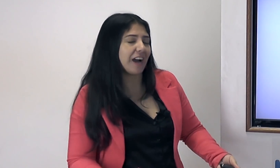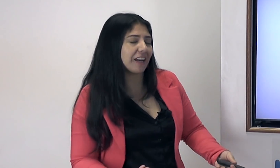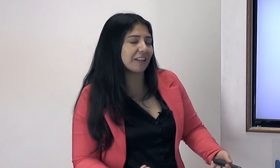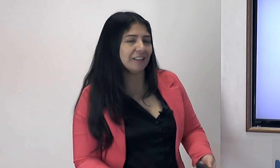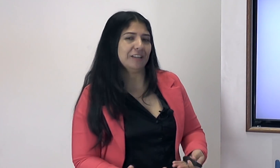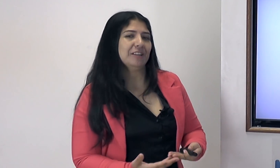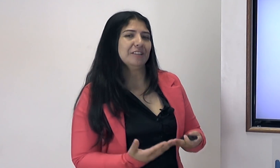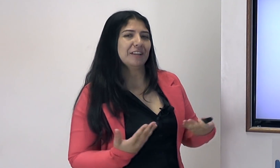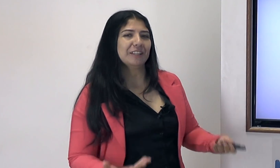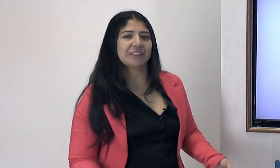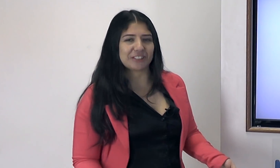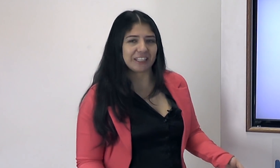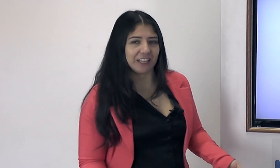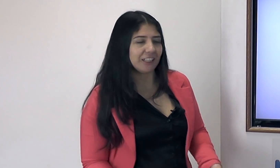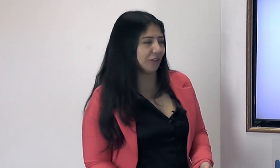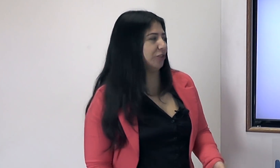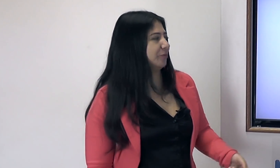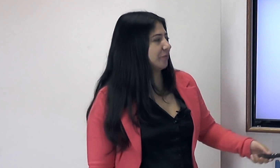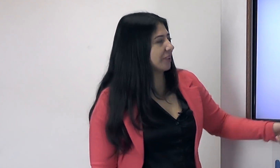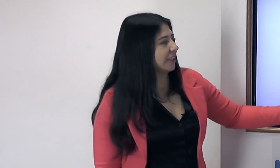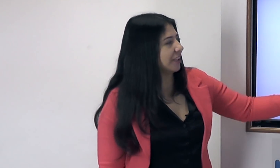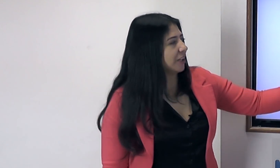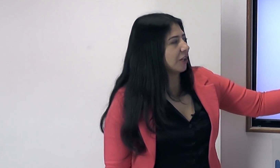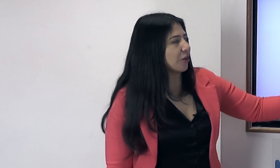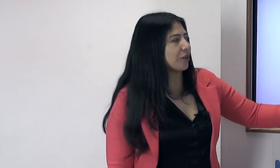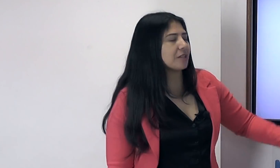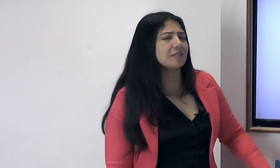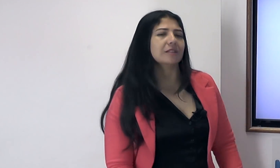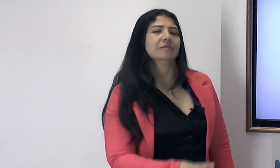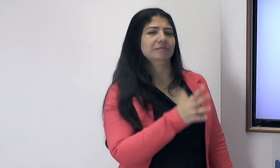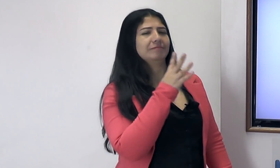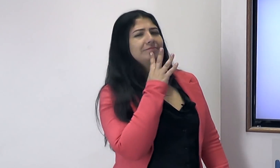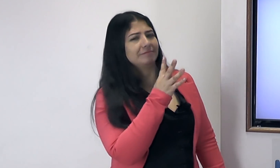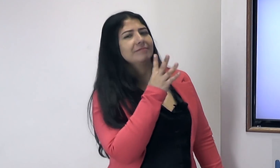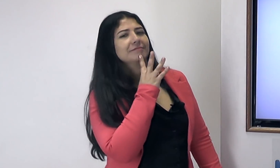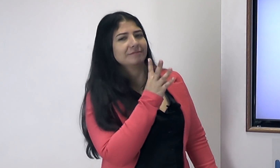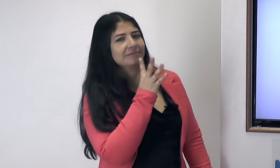cara que você está rindo. Conhecer.